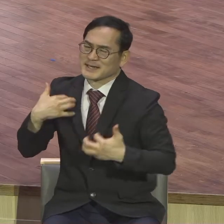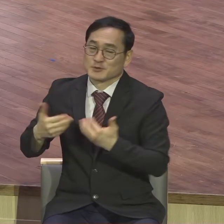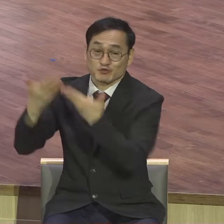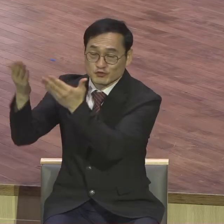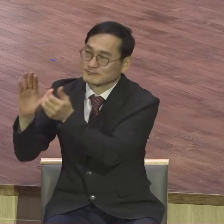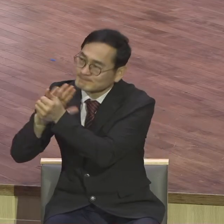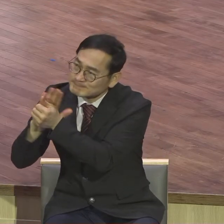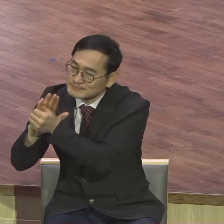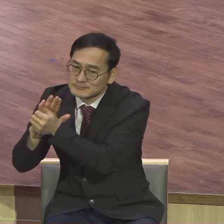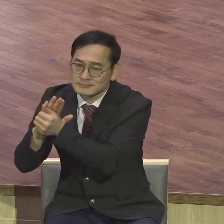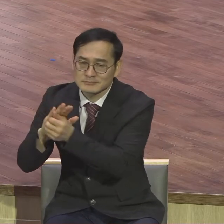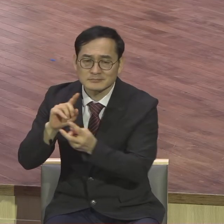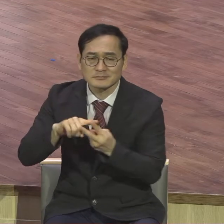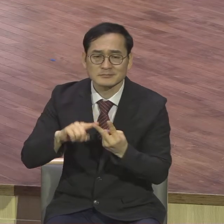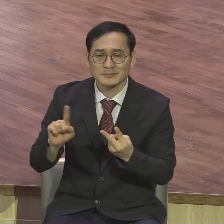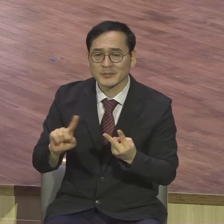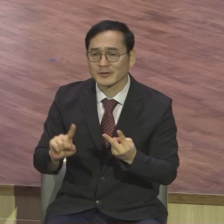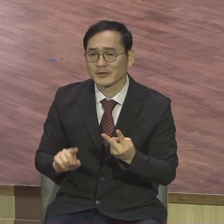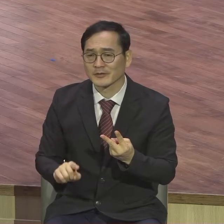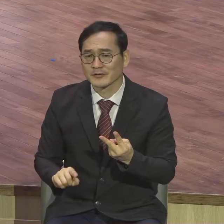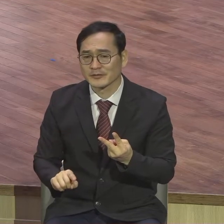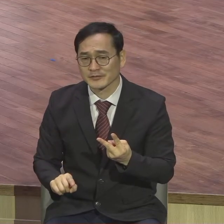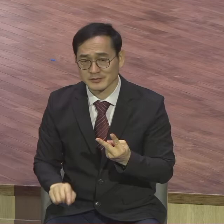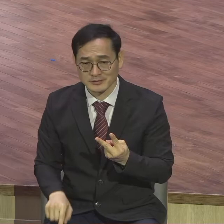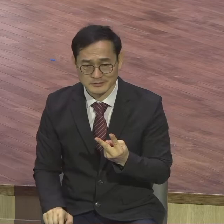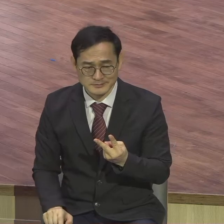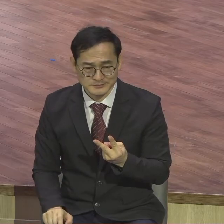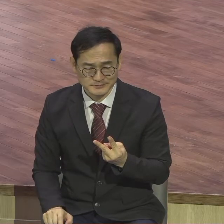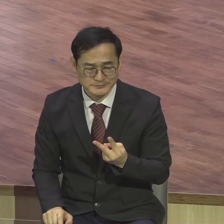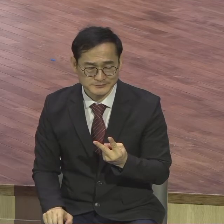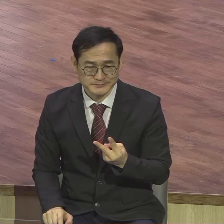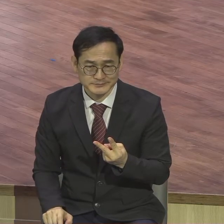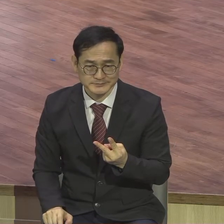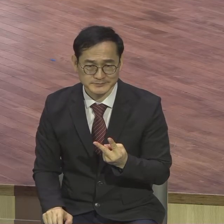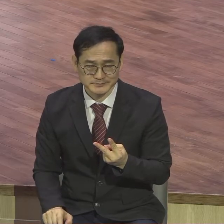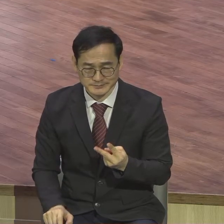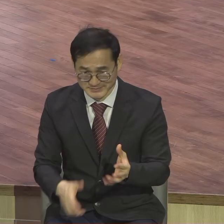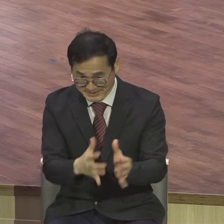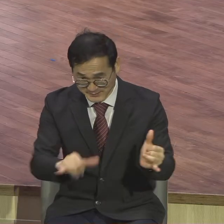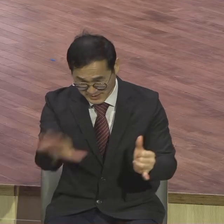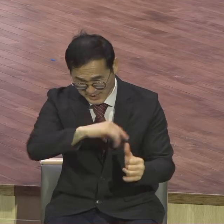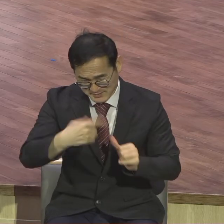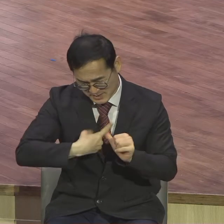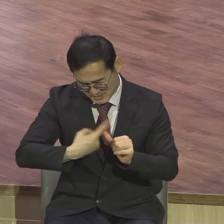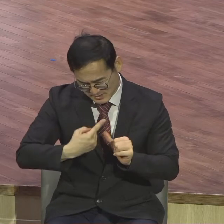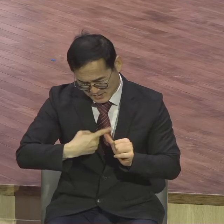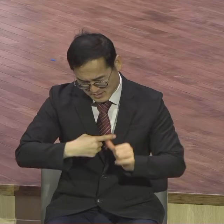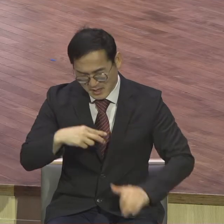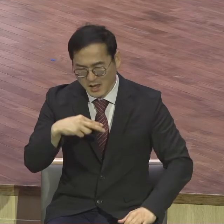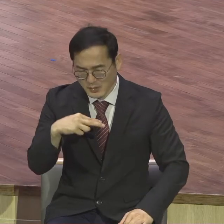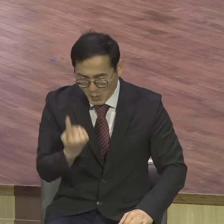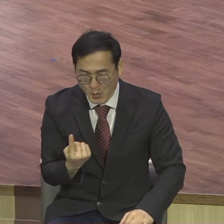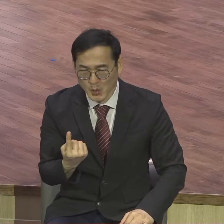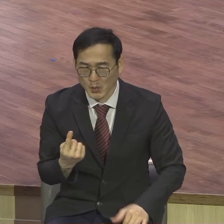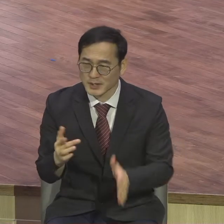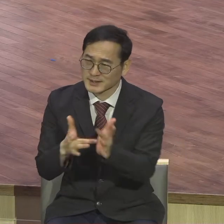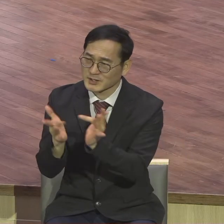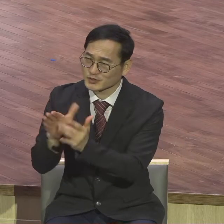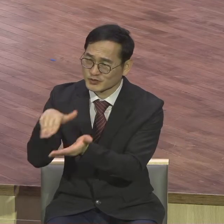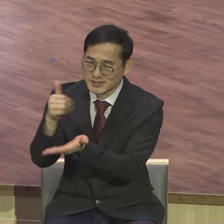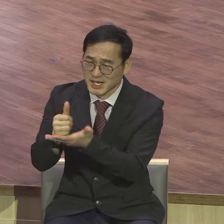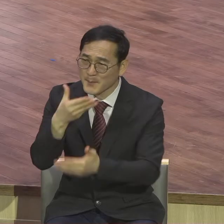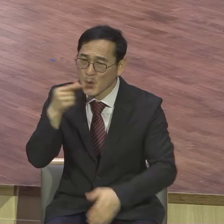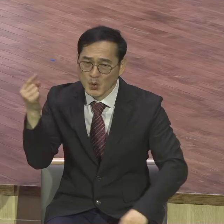이 속에는 바울이 비록 사람으로부터 자신이 어떤 비난과 핍박을 받는다 할지라도 예수